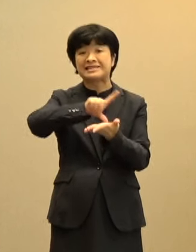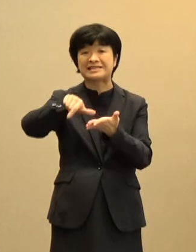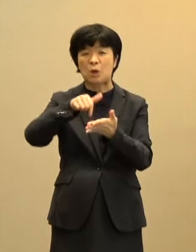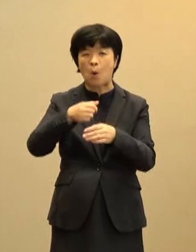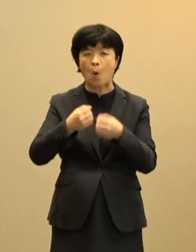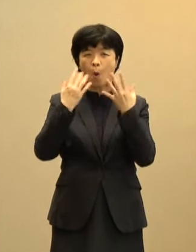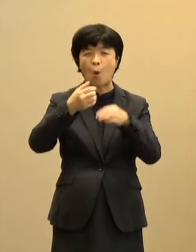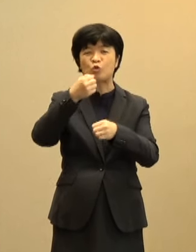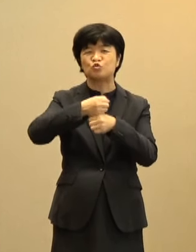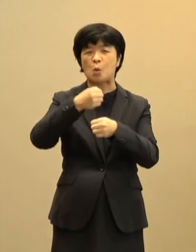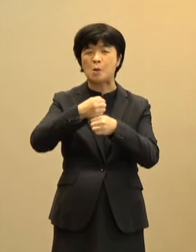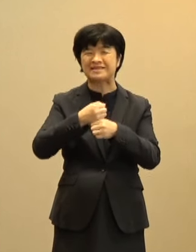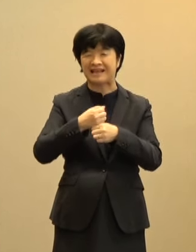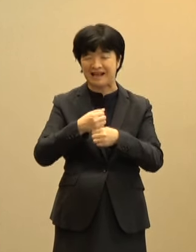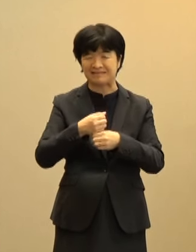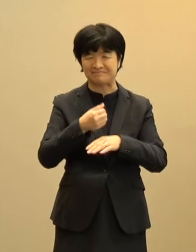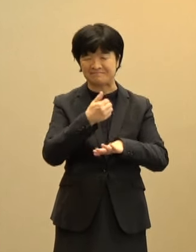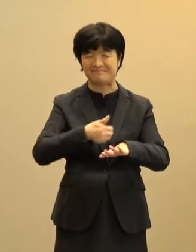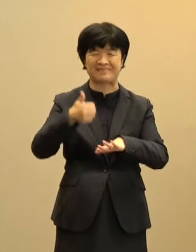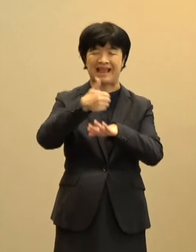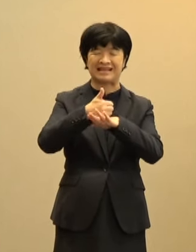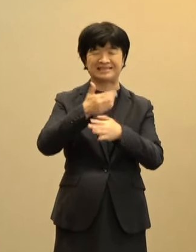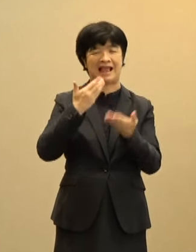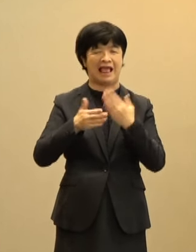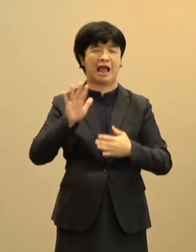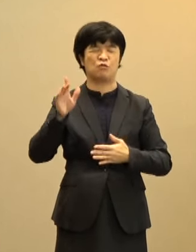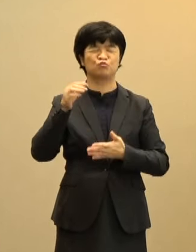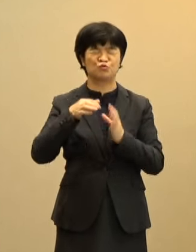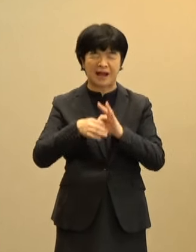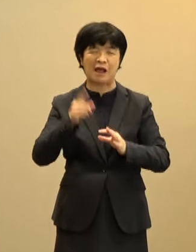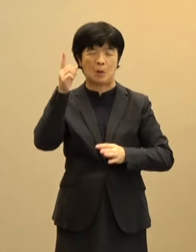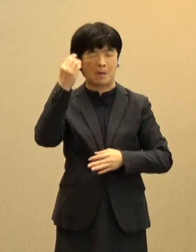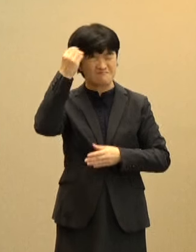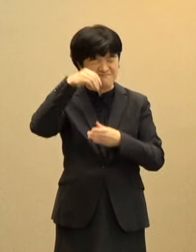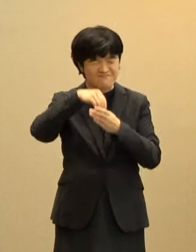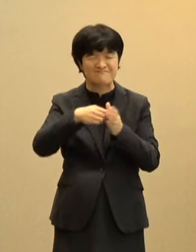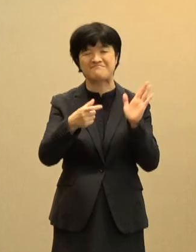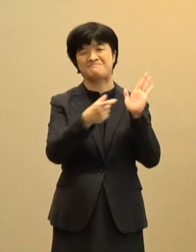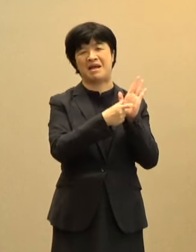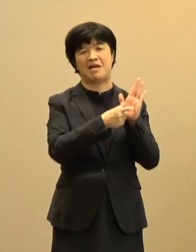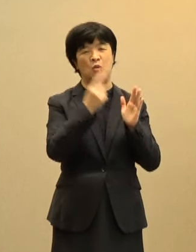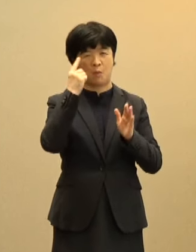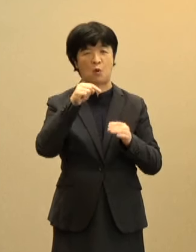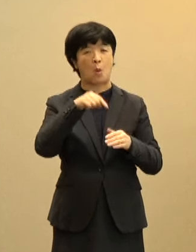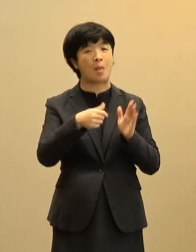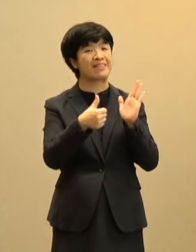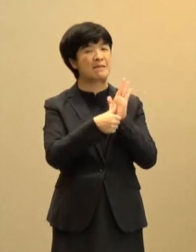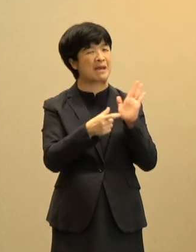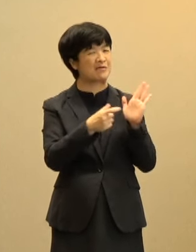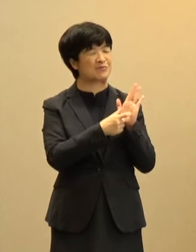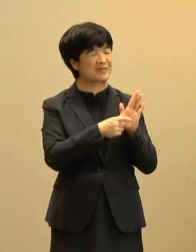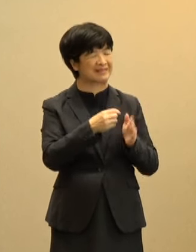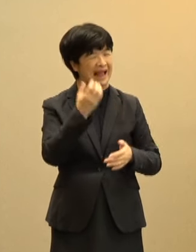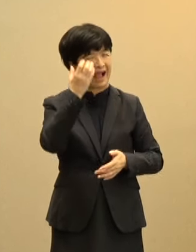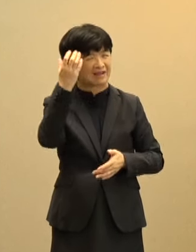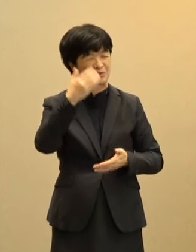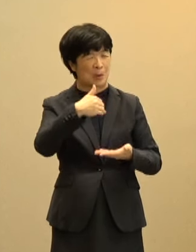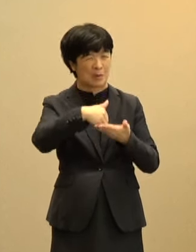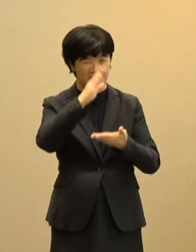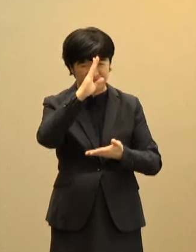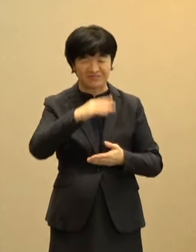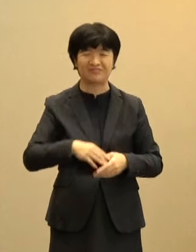の、 名前を名付けた形ですけれども、このネーミングについてちょっと感想を一言お伺いできればと思います